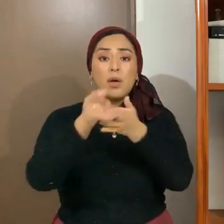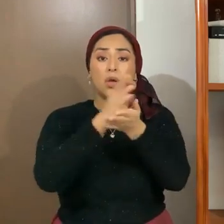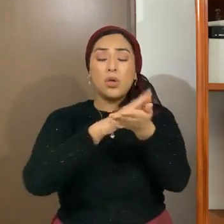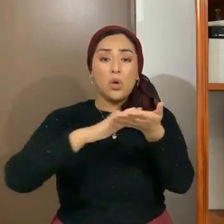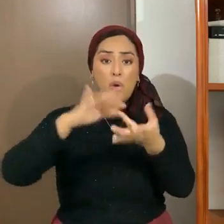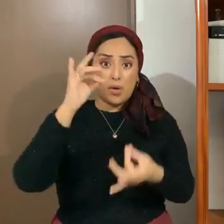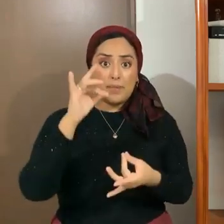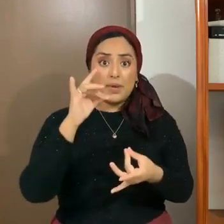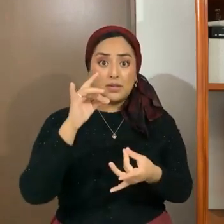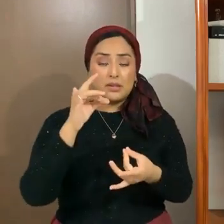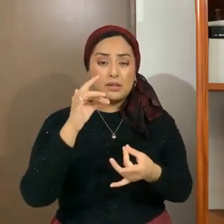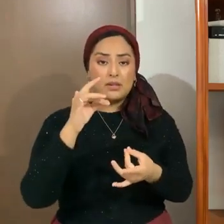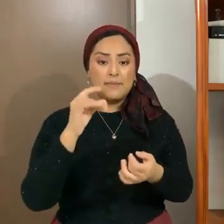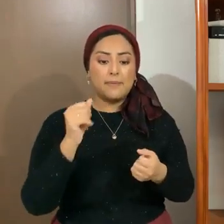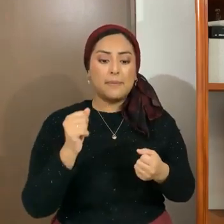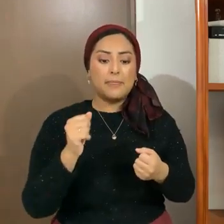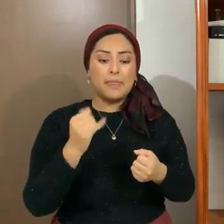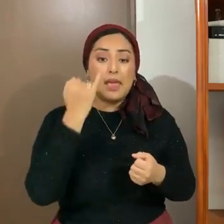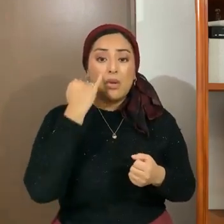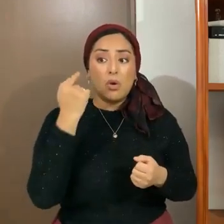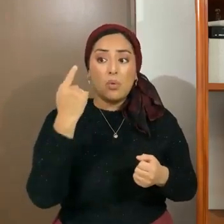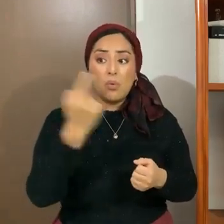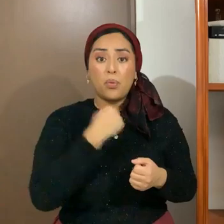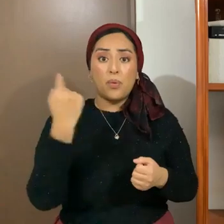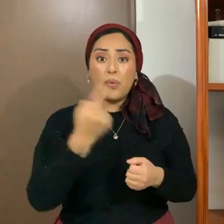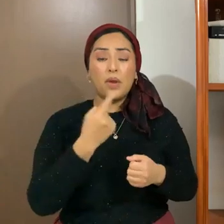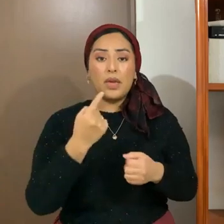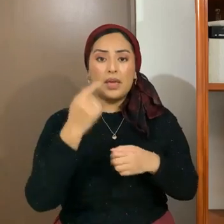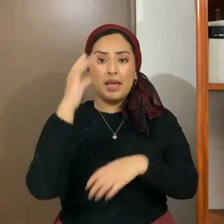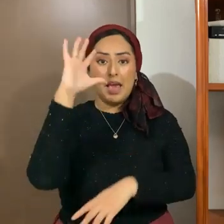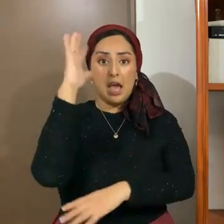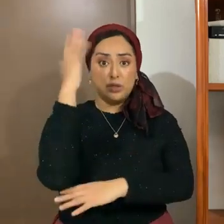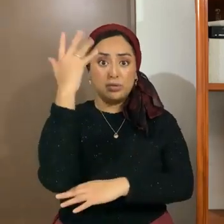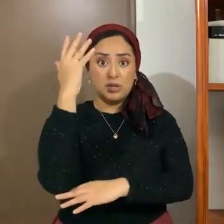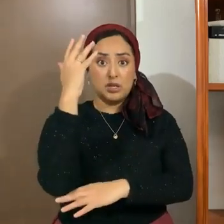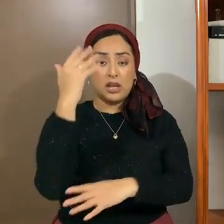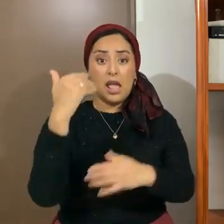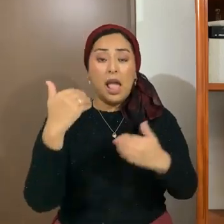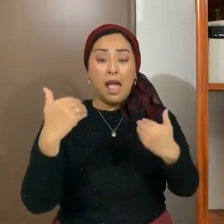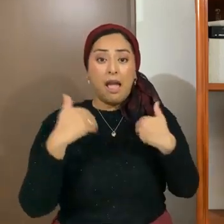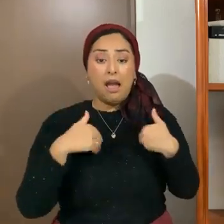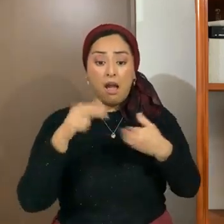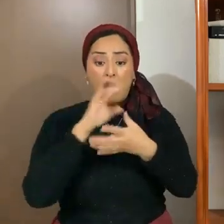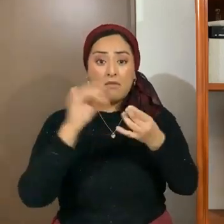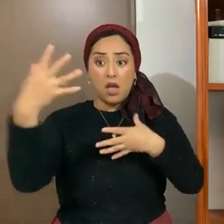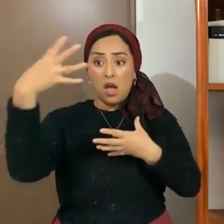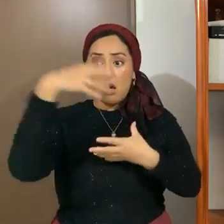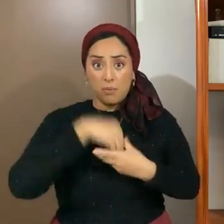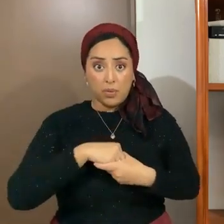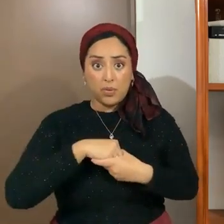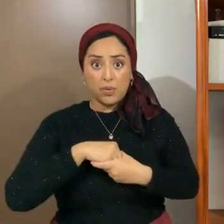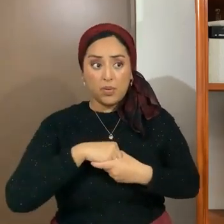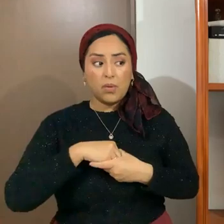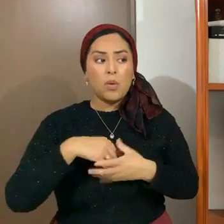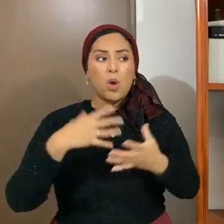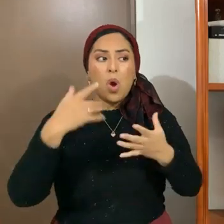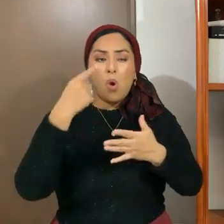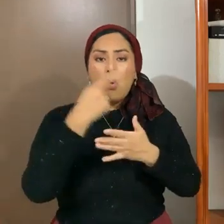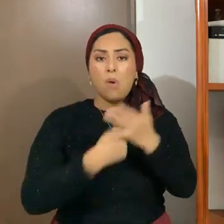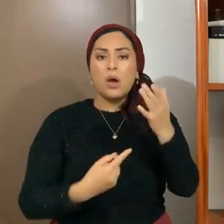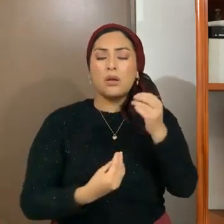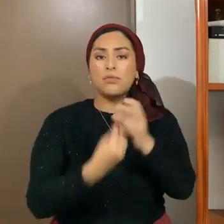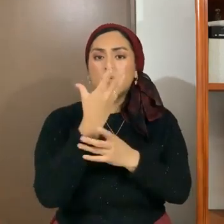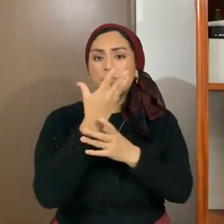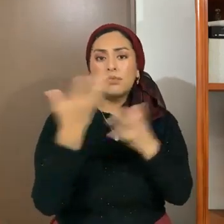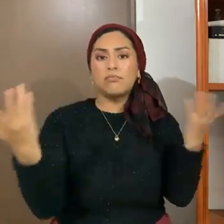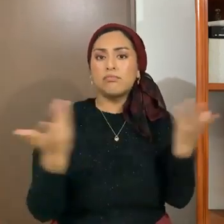el fruto, o sea, si nosotros somos un árbol y tenemos al Ruach HaKodesh, entonces, ¿cuáles son los frutos que